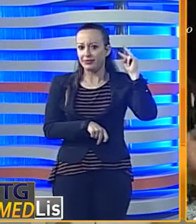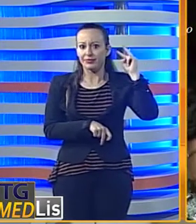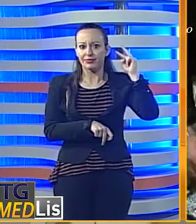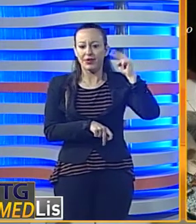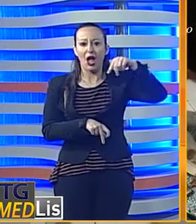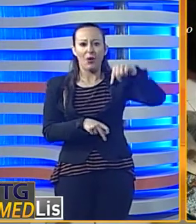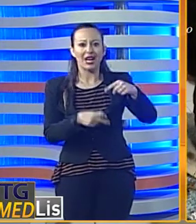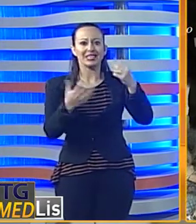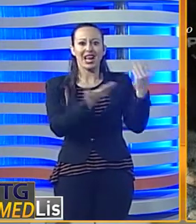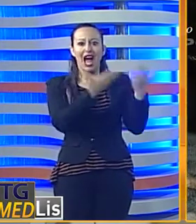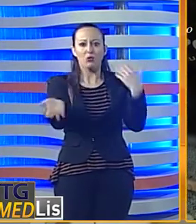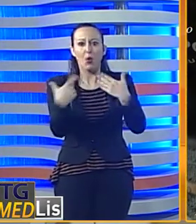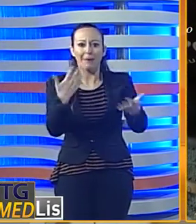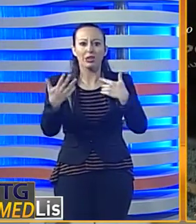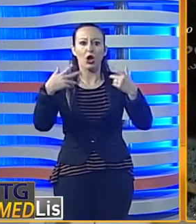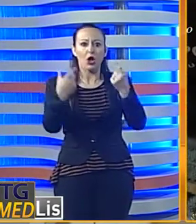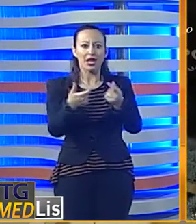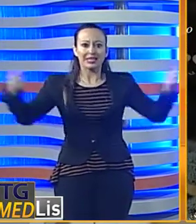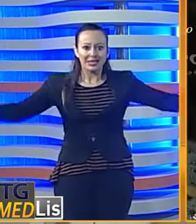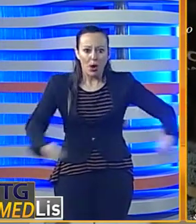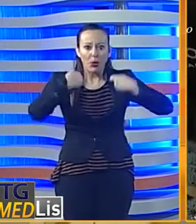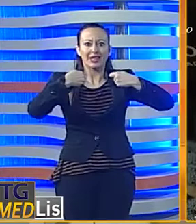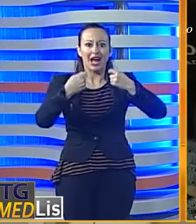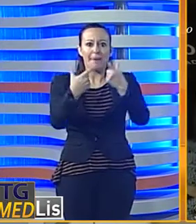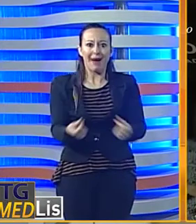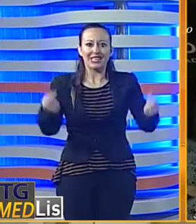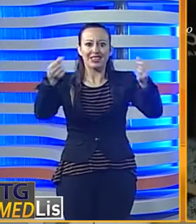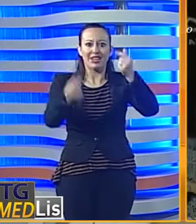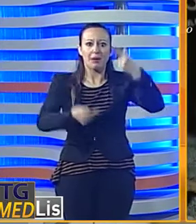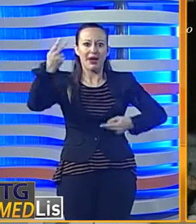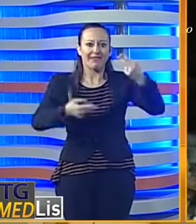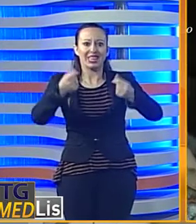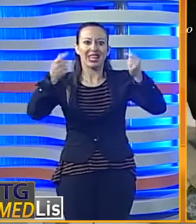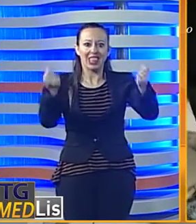migliaia di euro. Il provvedimento è stato emesso dal GIP.